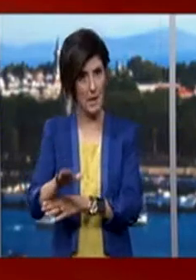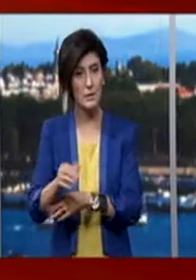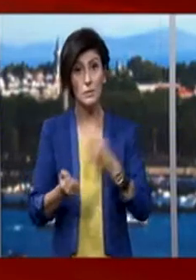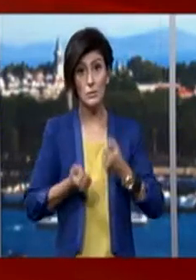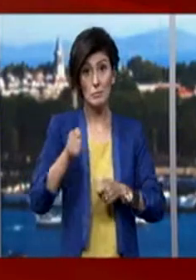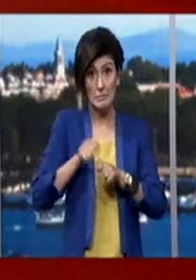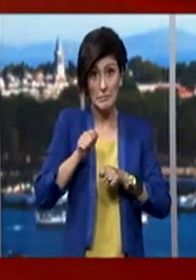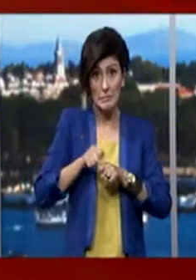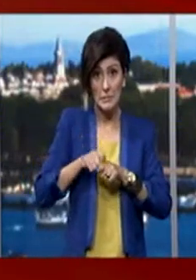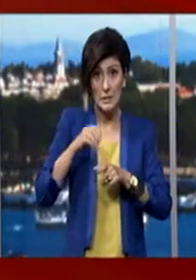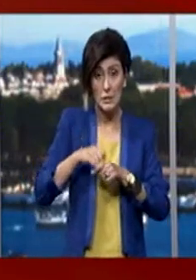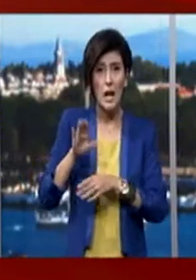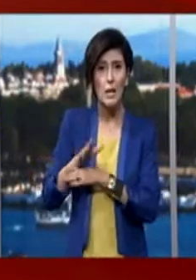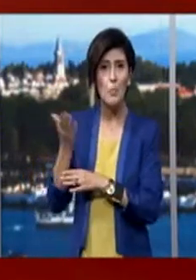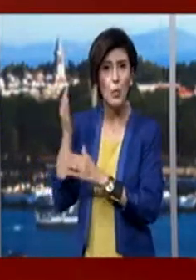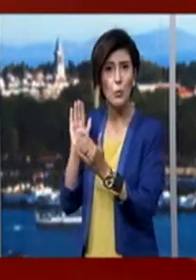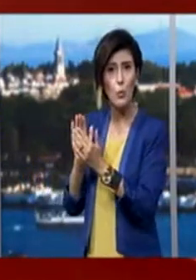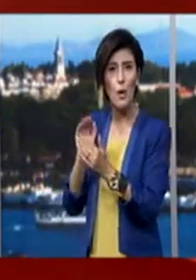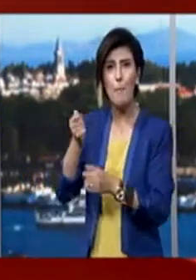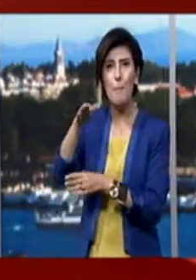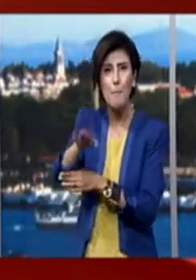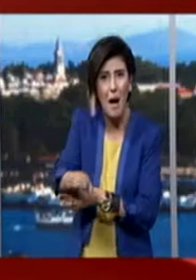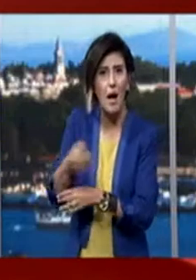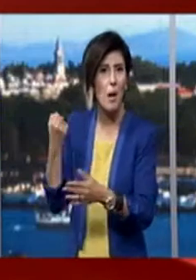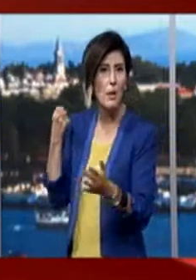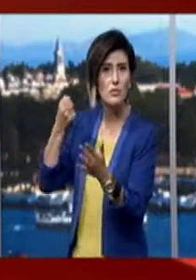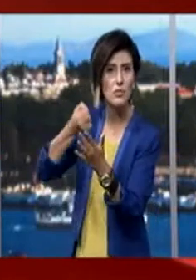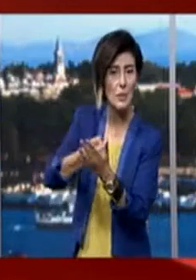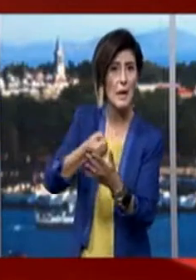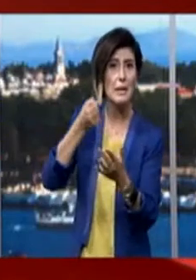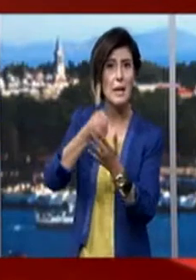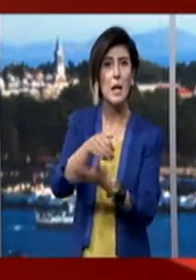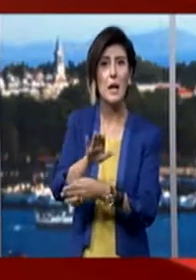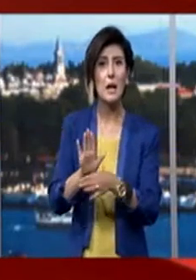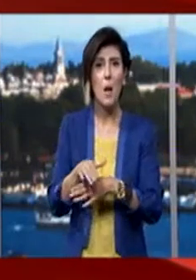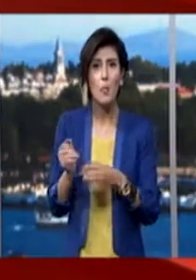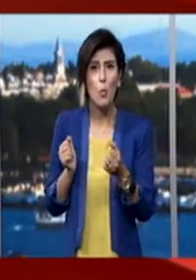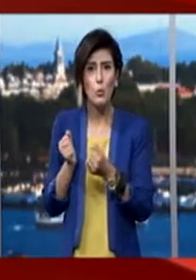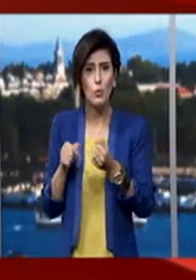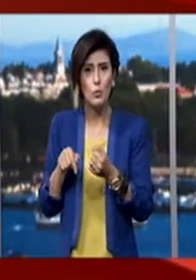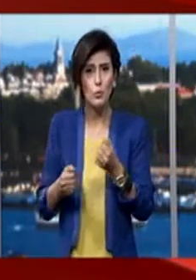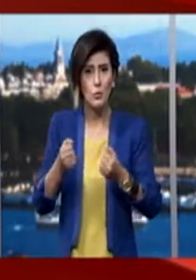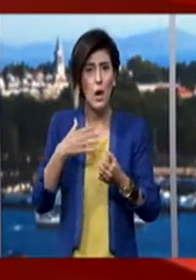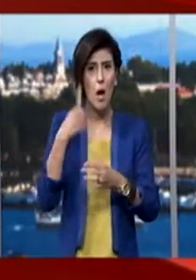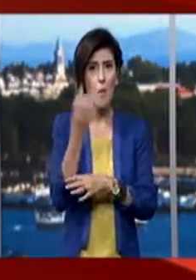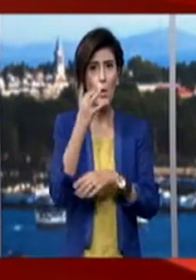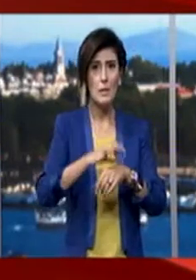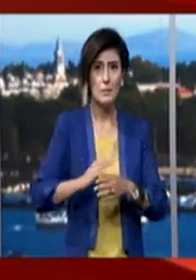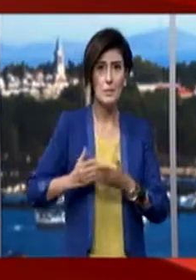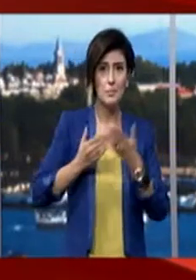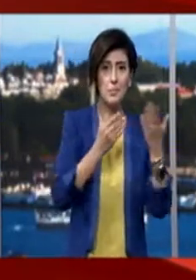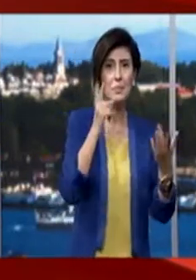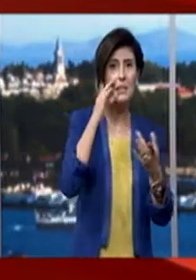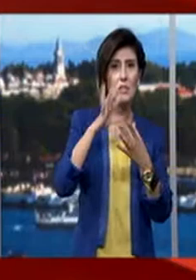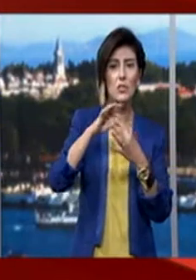gidermeye çalıştığı sırada bir kamyonet park halindeki kamyona çarptı. Kazada kamyonet sürücüsü ambulansla hastaneye kaldırılırken bir kişi araç içinde